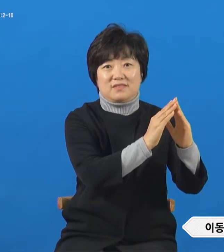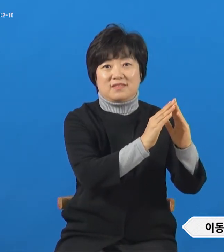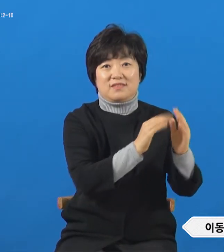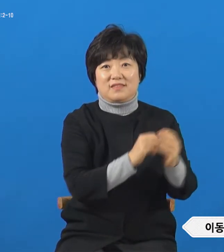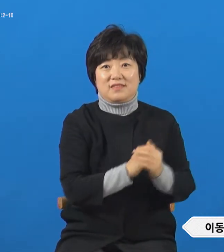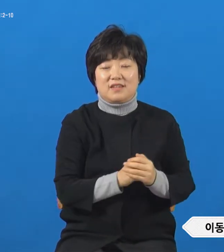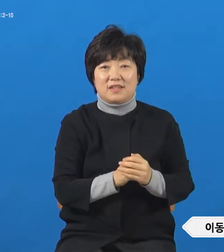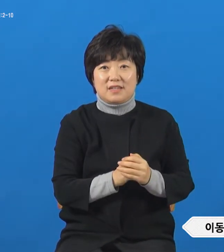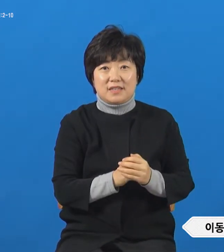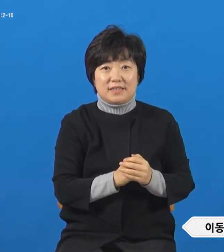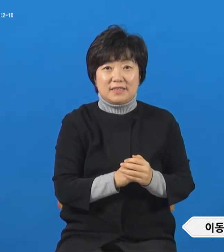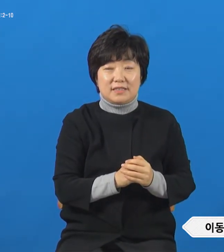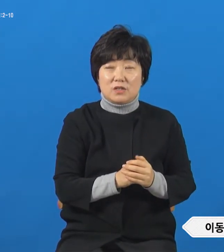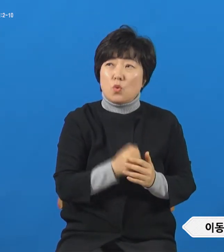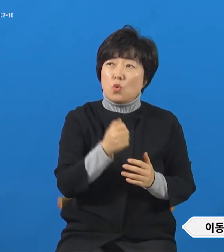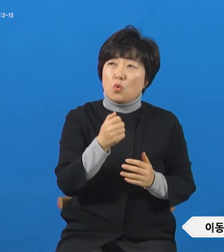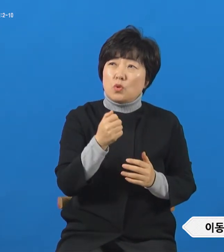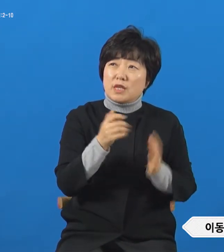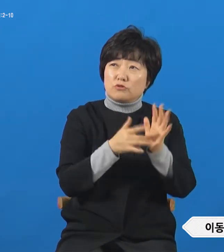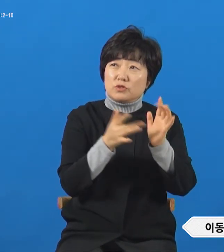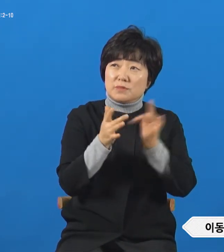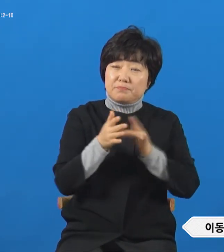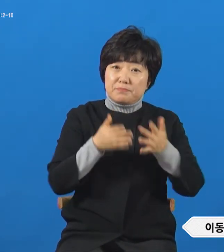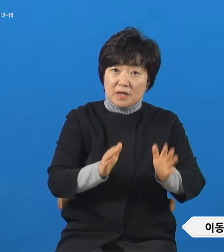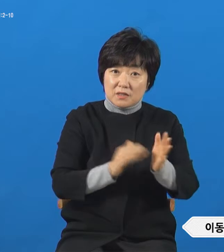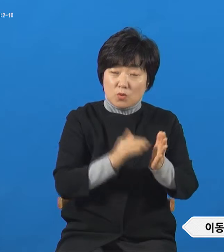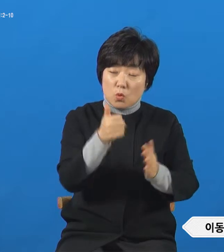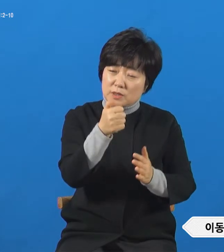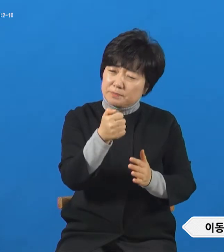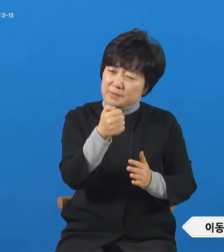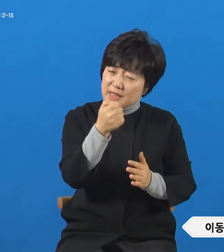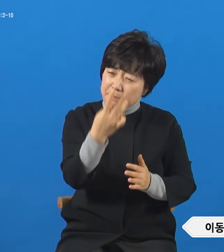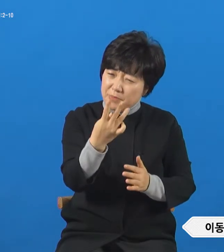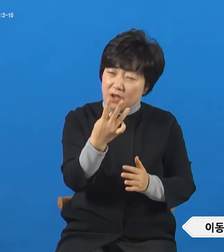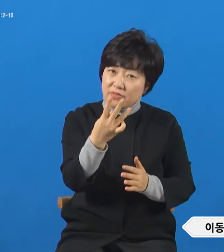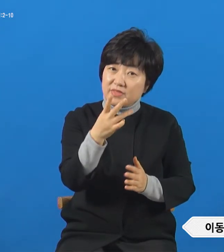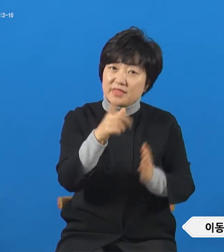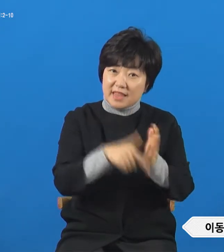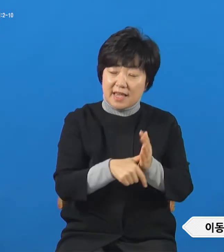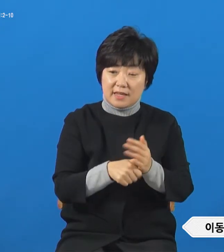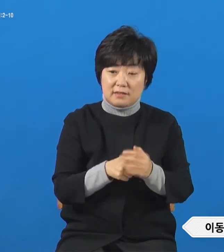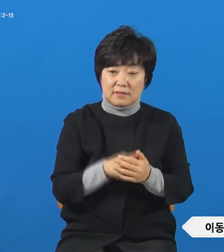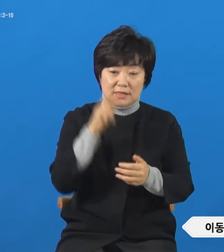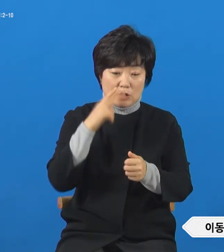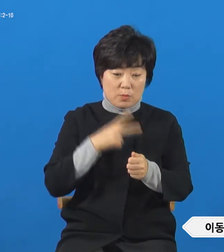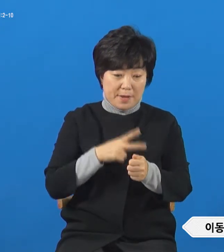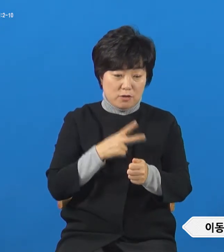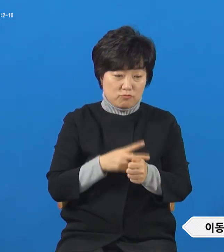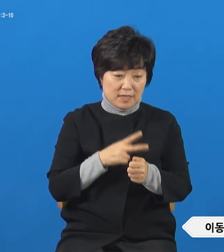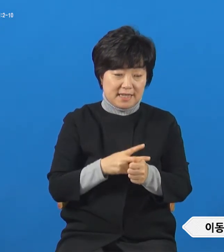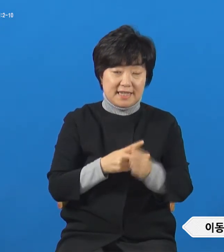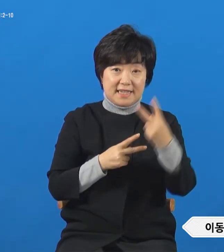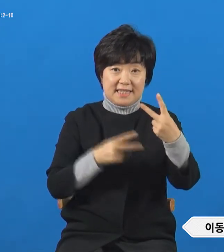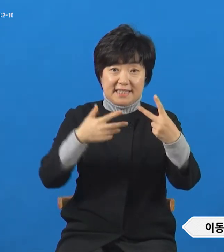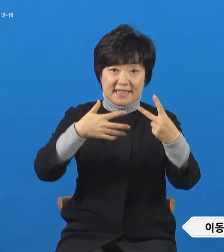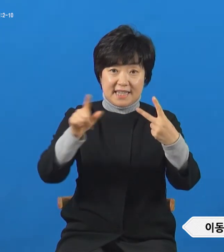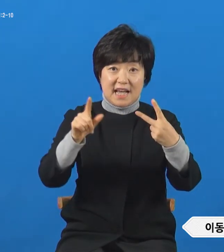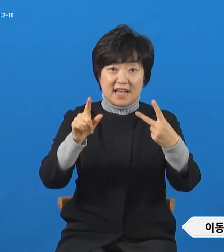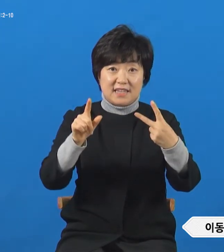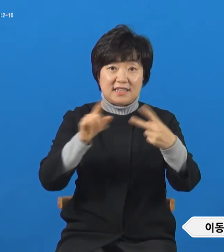주후 52년이나 53년경 바울의 제2차 선교여행 도중에 바울은 이제